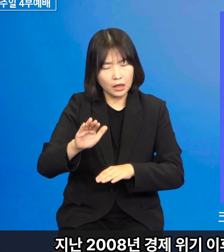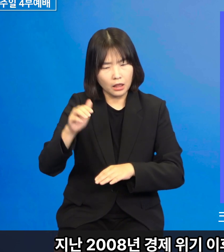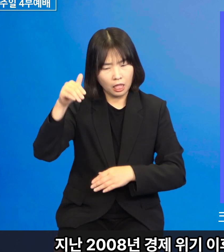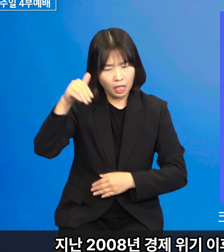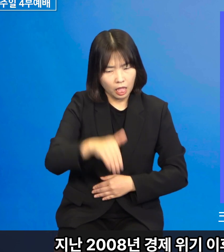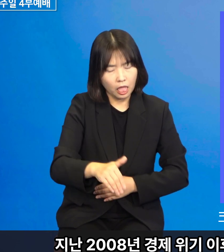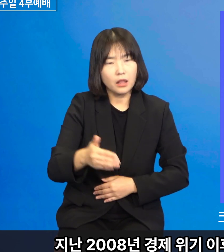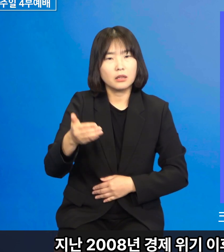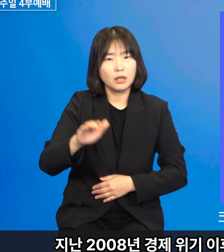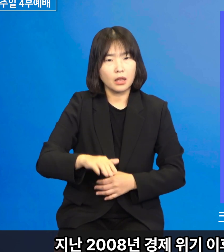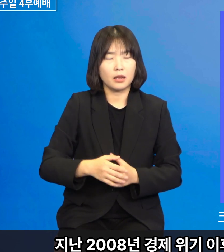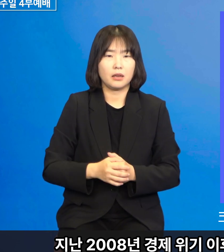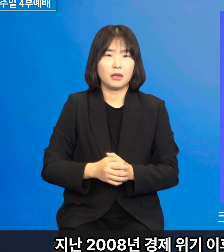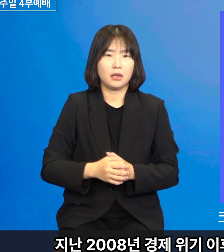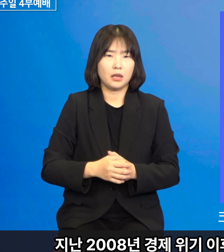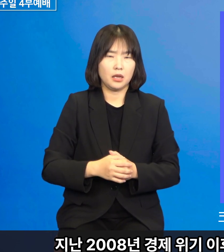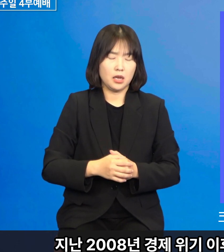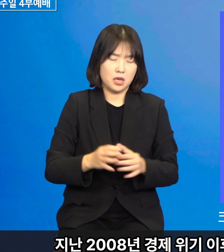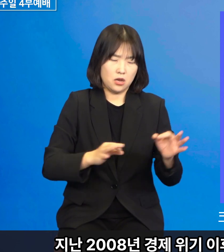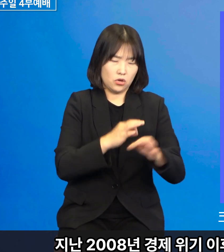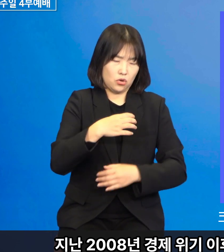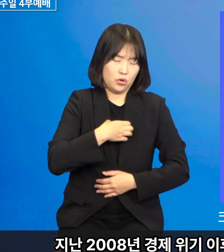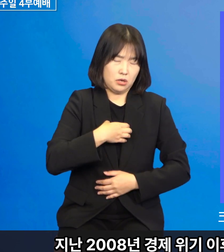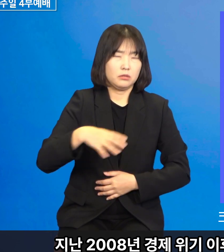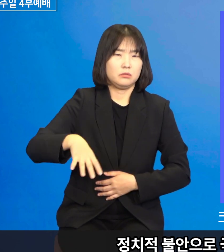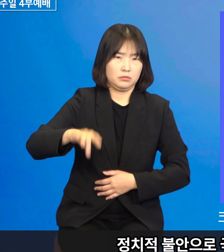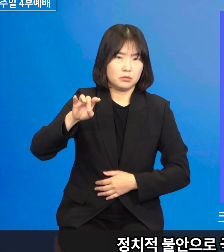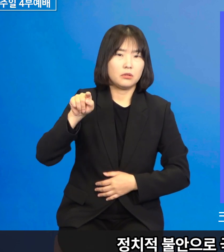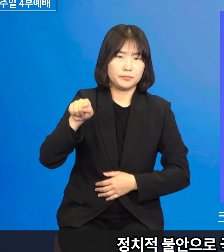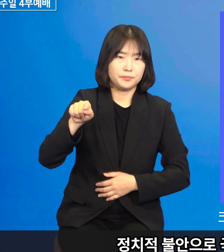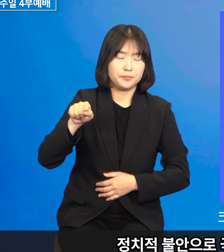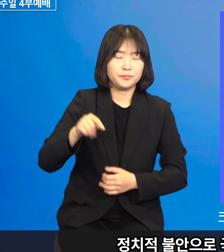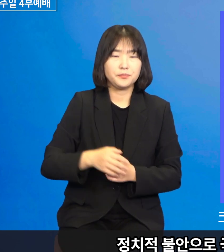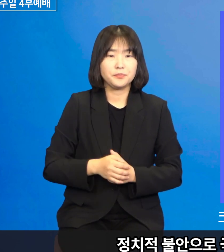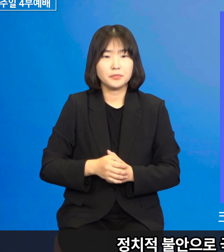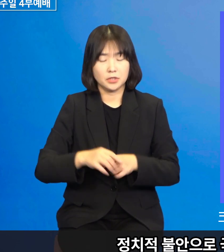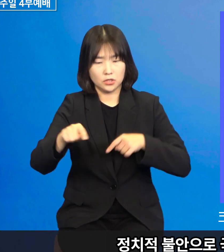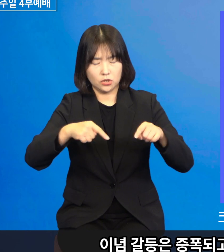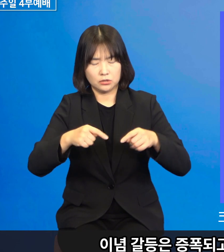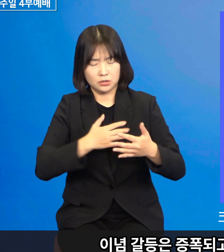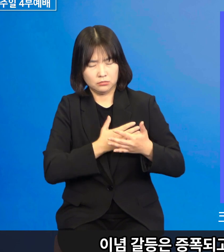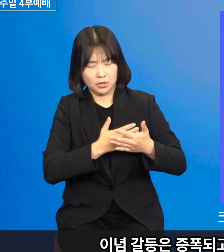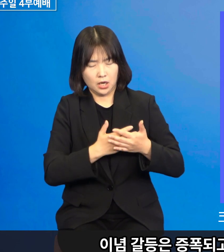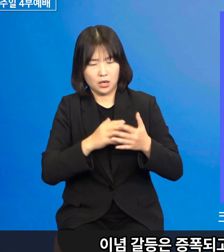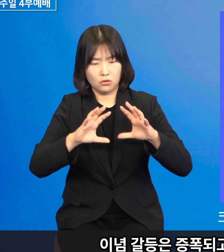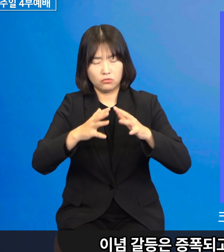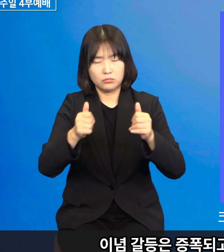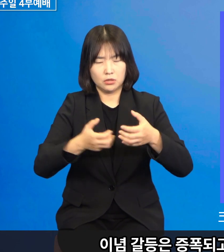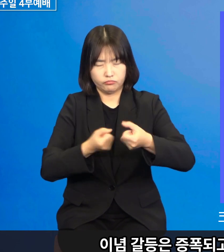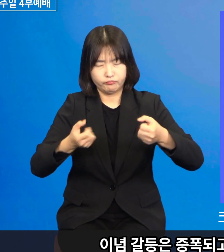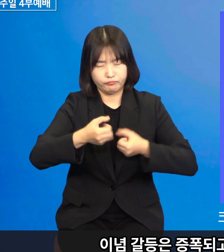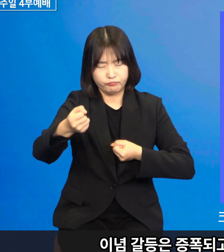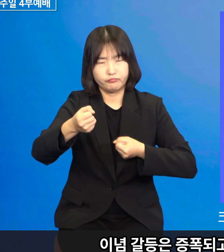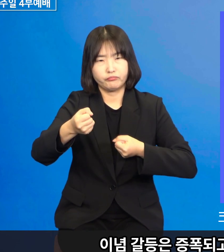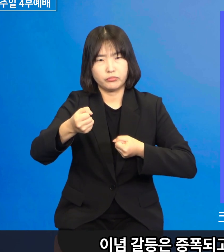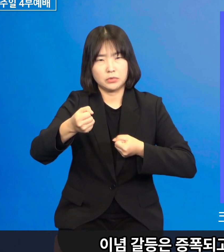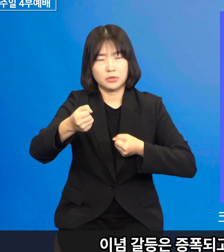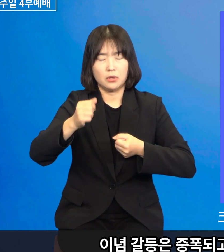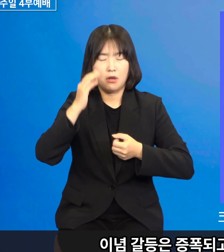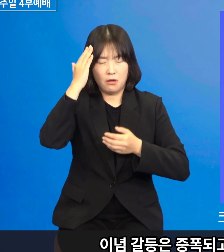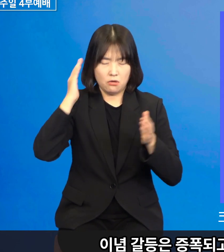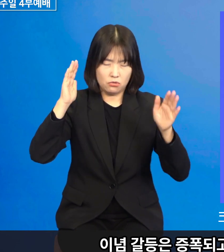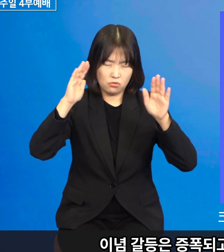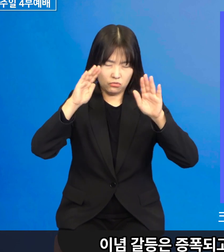2008년 경제 위기 이후로 처음인 걸로 알고 있습니다. 정치적 불안으로 국민은 분열이 되었고 이념 갈등은 증폭되고 있는 이